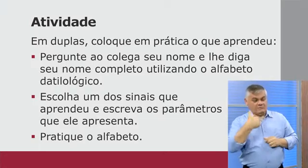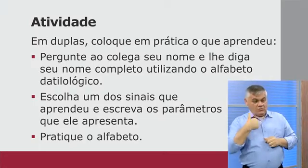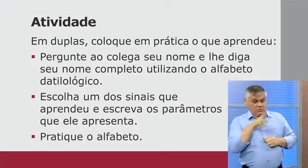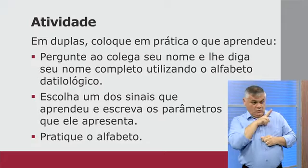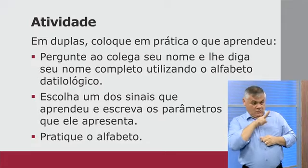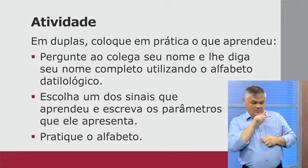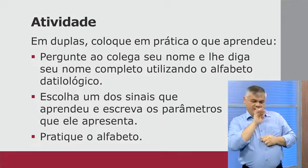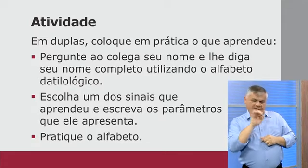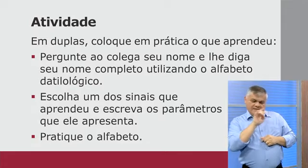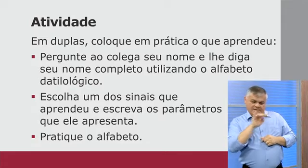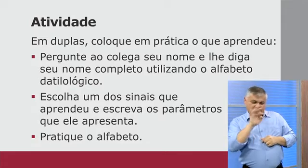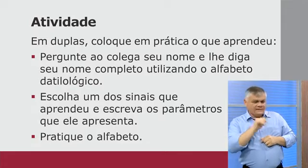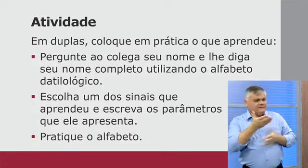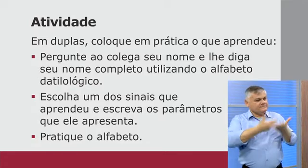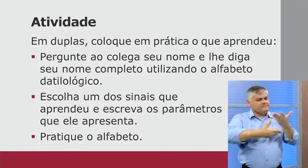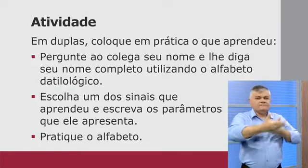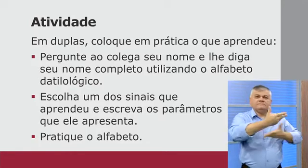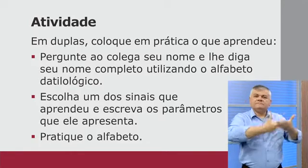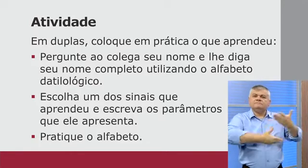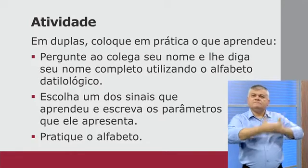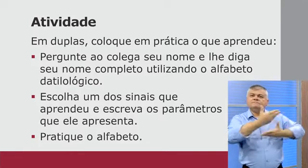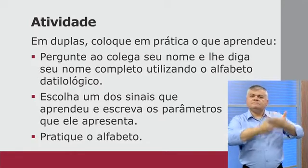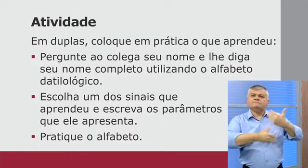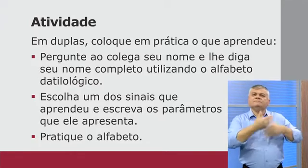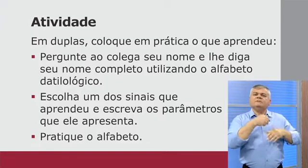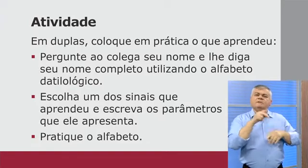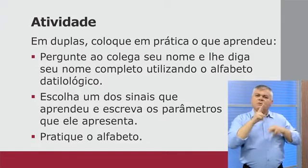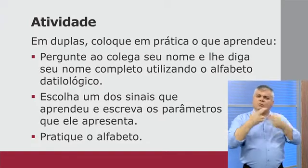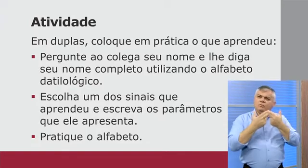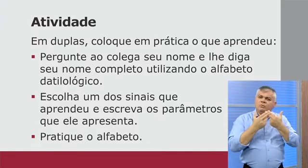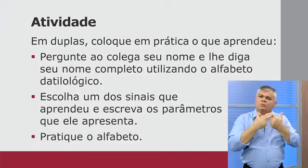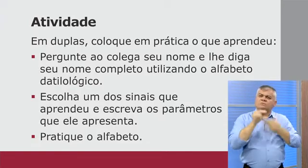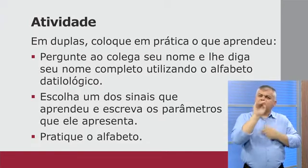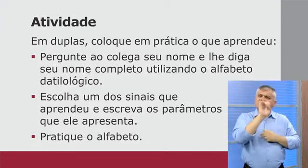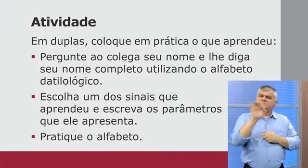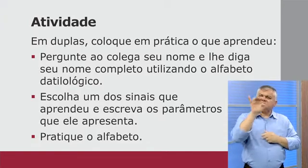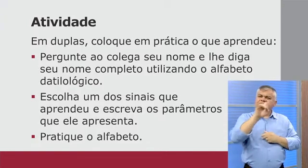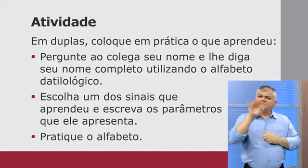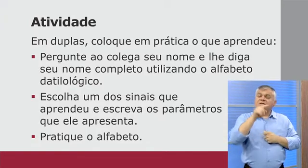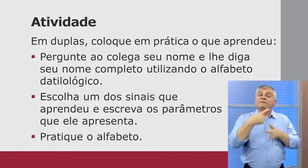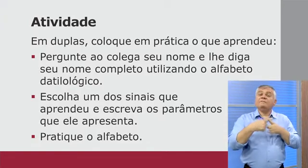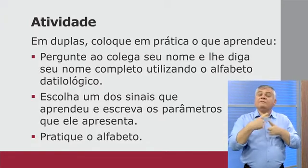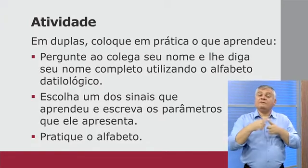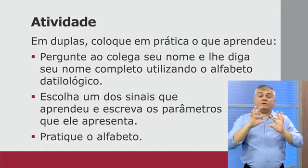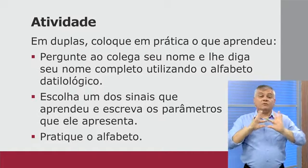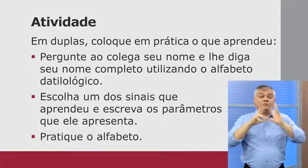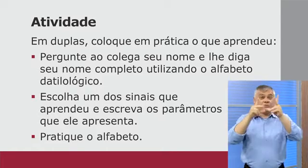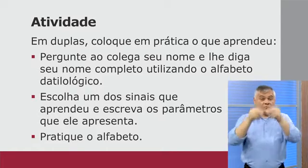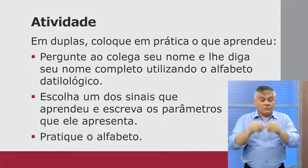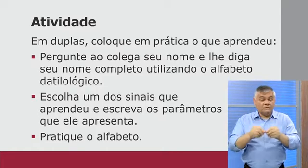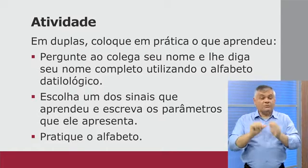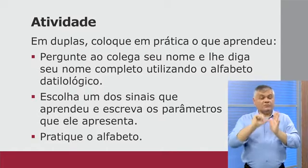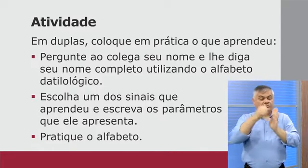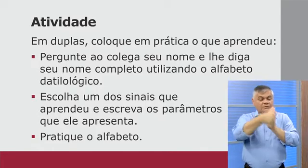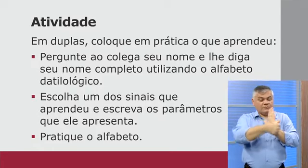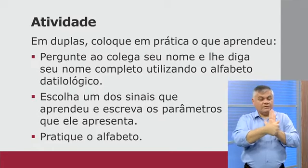completo, use bastante o alfabeto datilológico, porque lembre que a maior parte das configurações os alfabetos estão lá